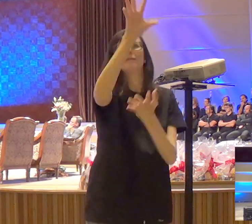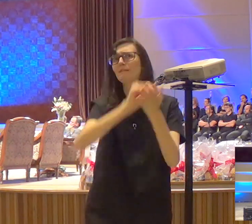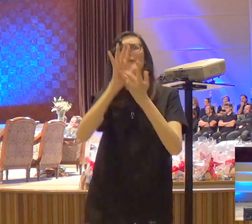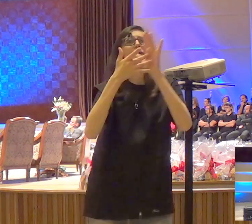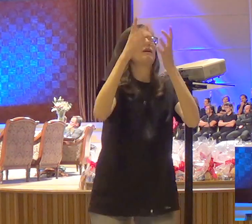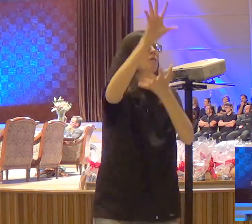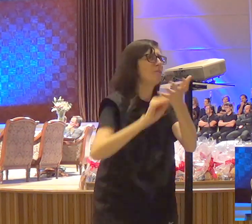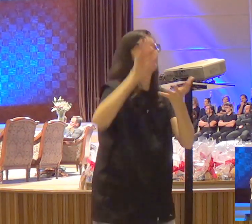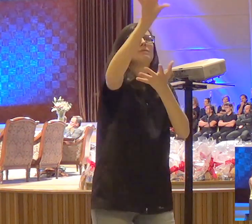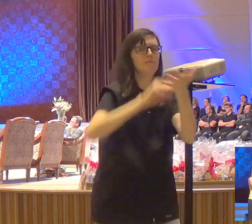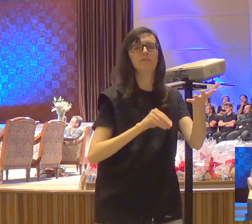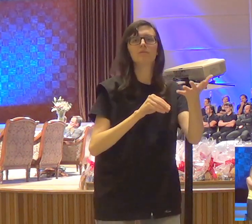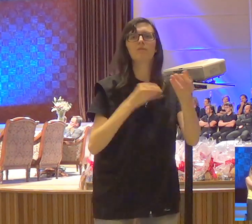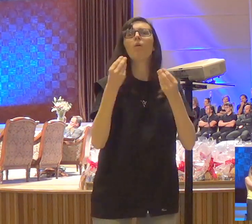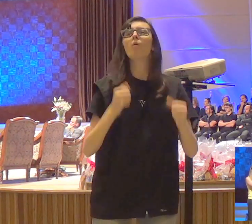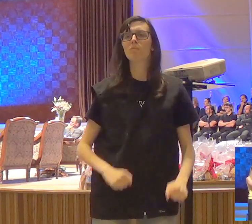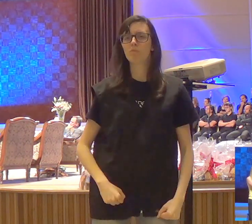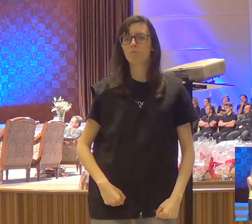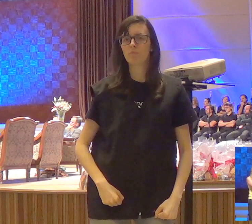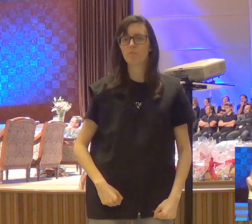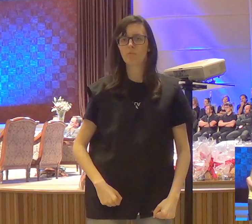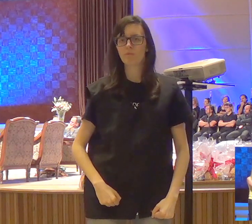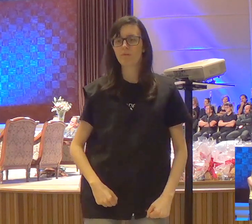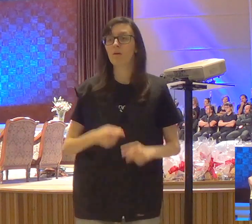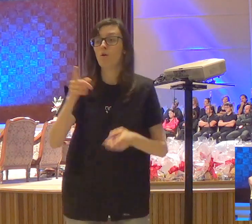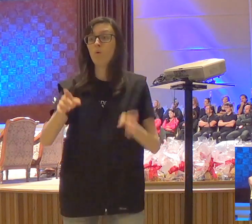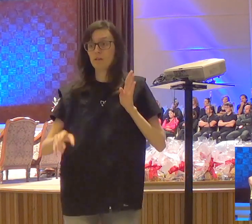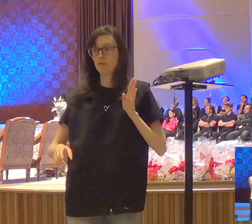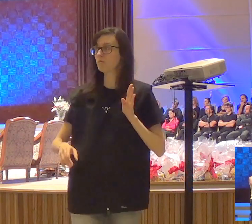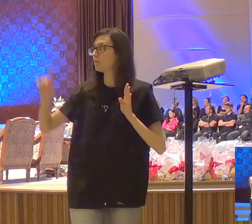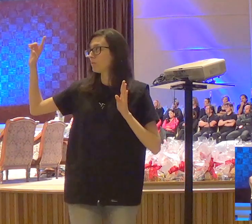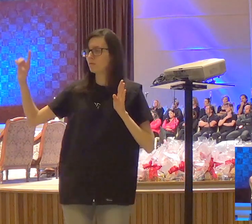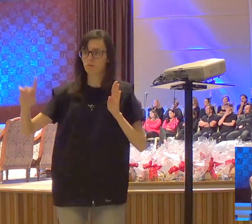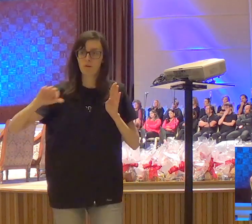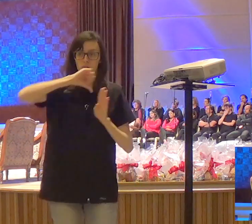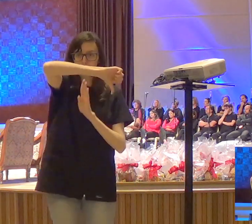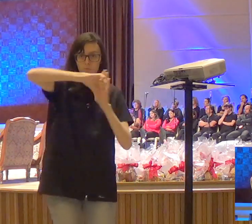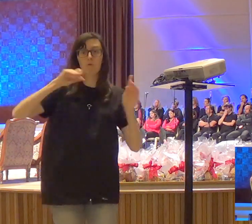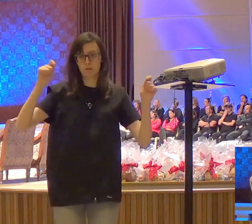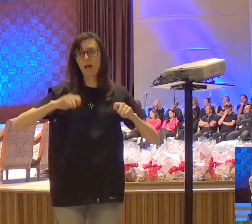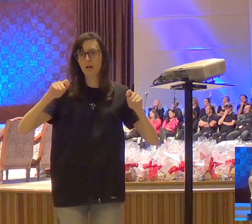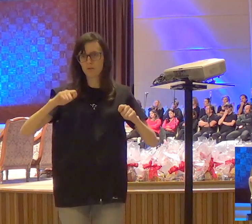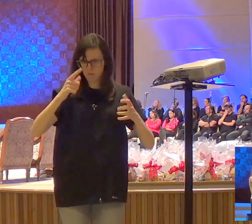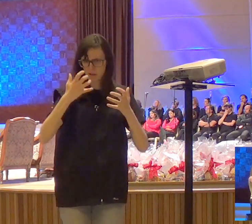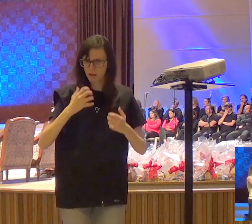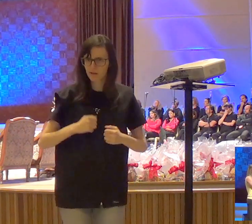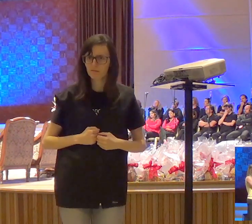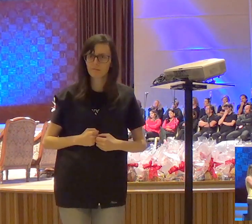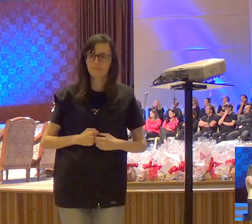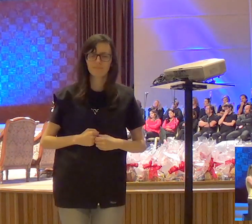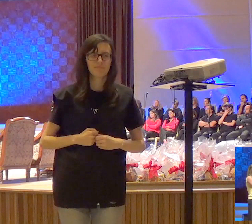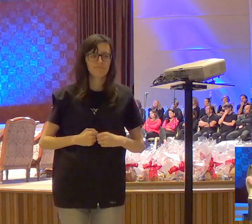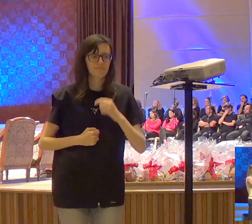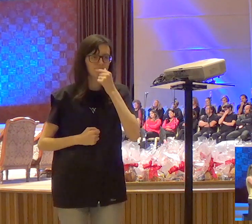be transformed? Você vem aqui para deixar o seu coração ser transformado por Cristo? So I'm talking to you about the